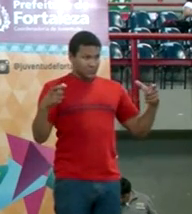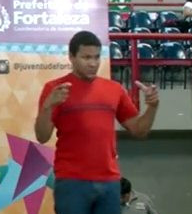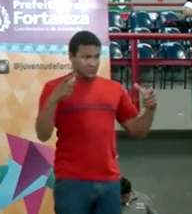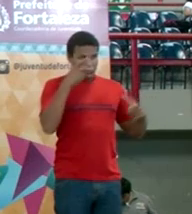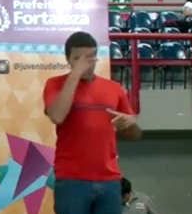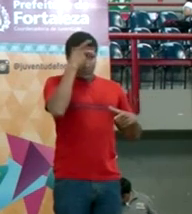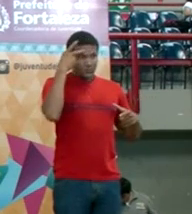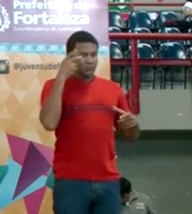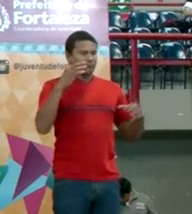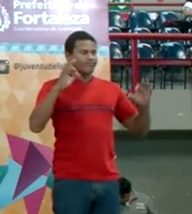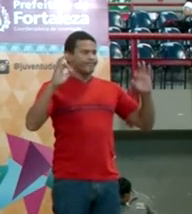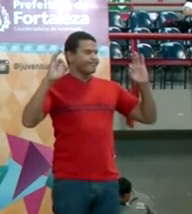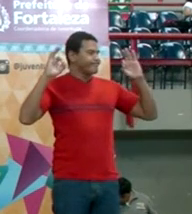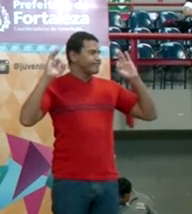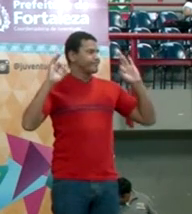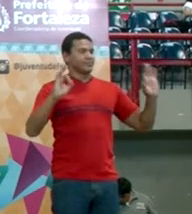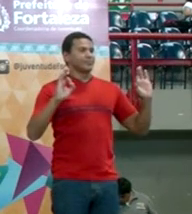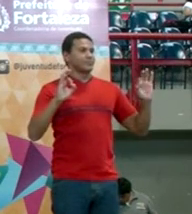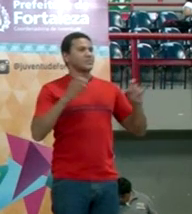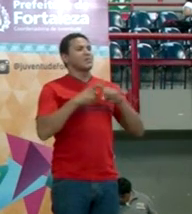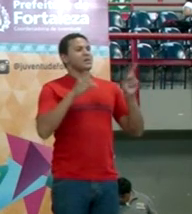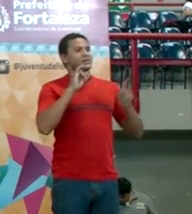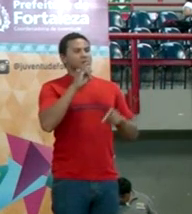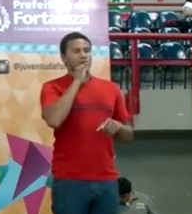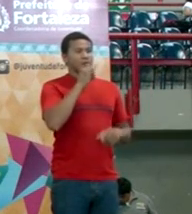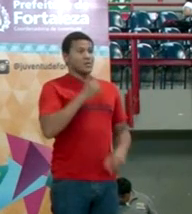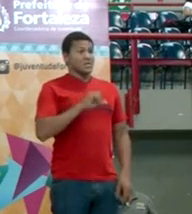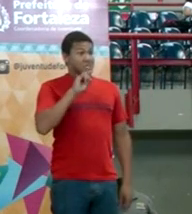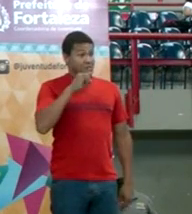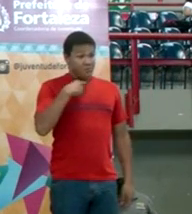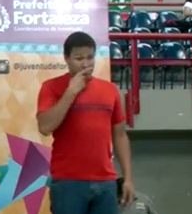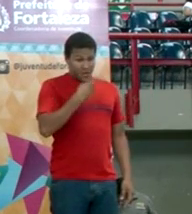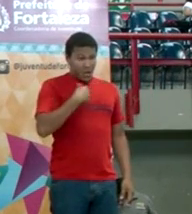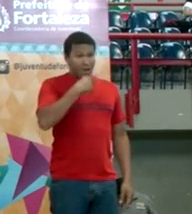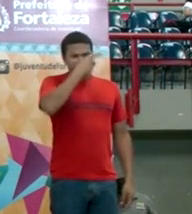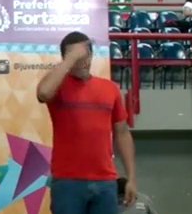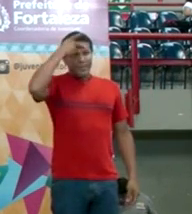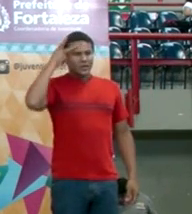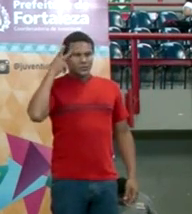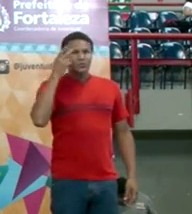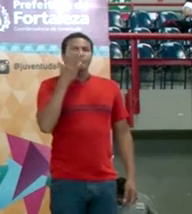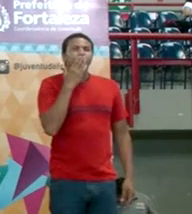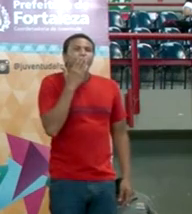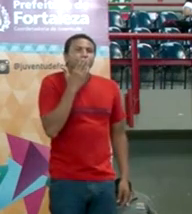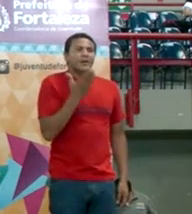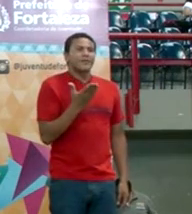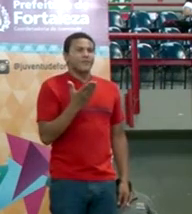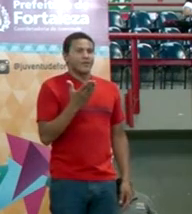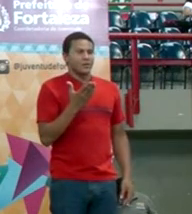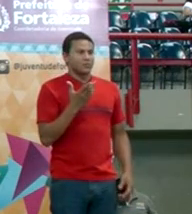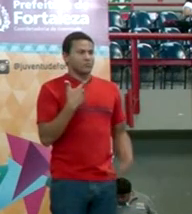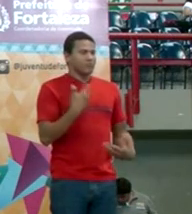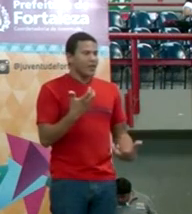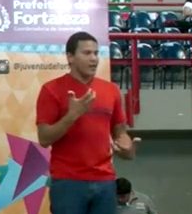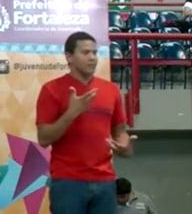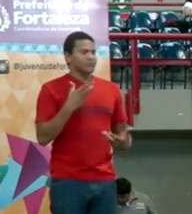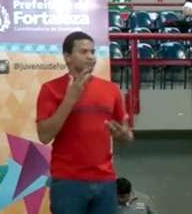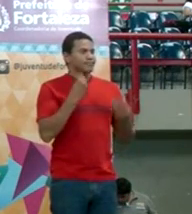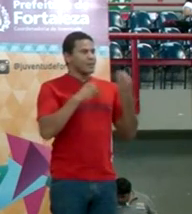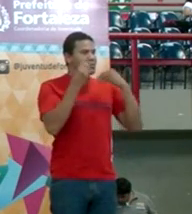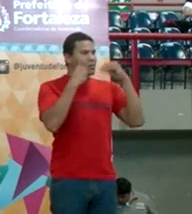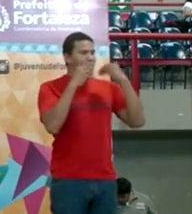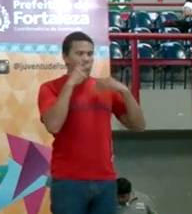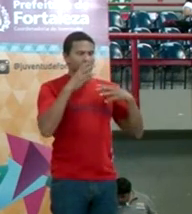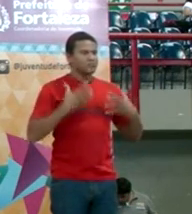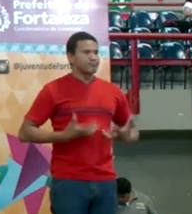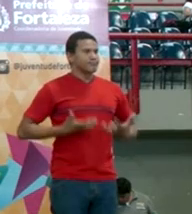está generalizando. Agora, se eu dissesse as pessoas preferem investir, eu estaria dizendo que eram